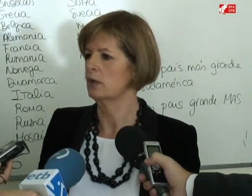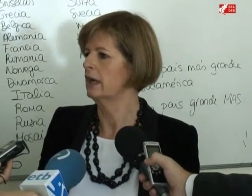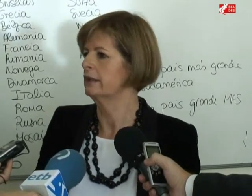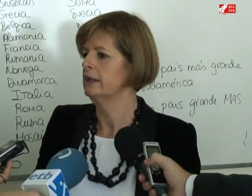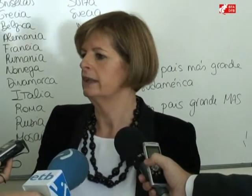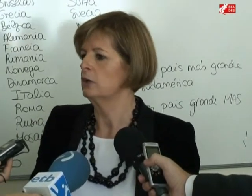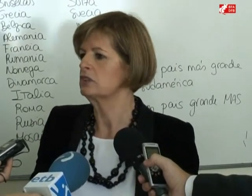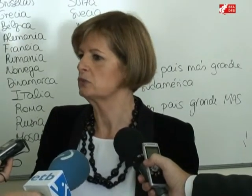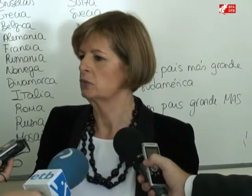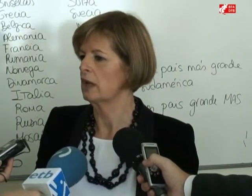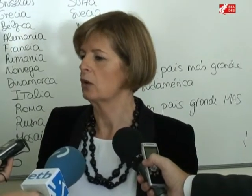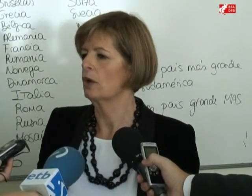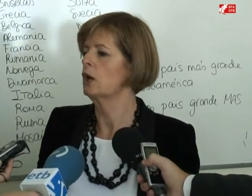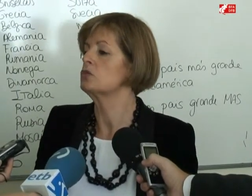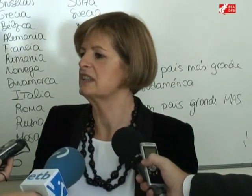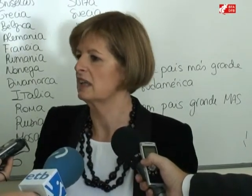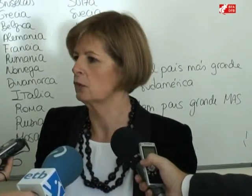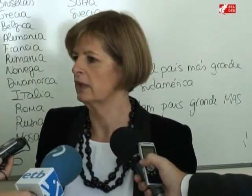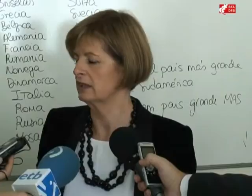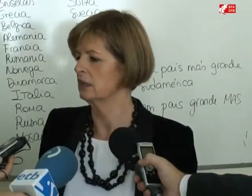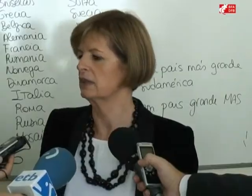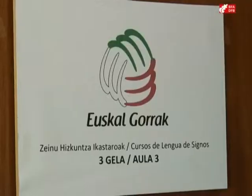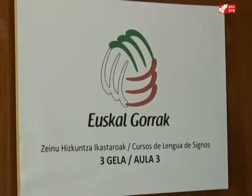administrazioan, osasun arloan, justizia arloan eta abar.